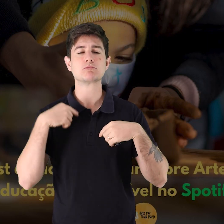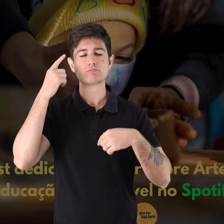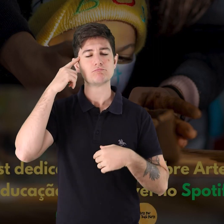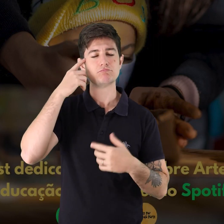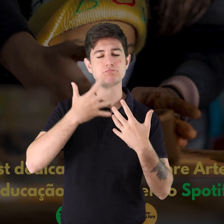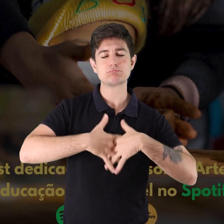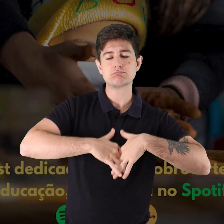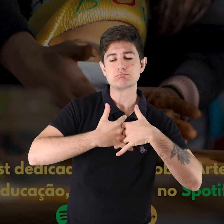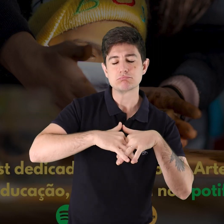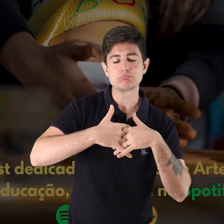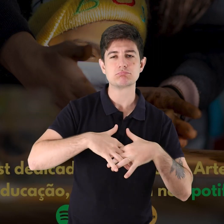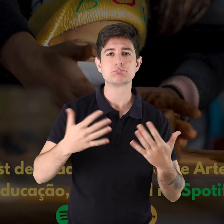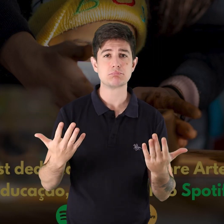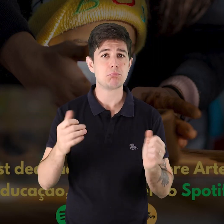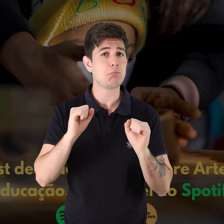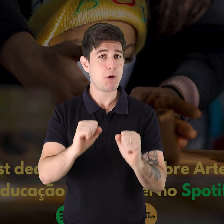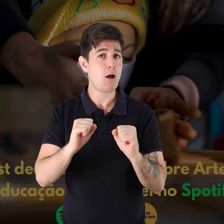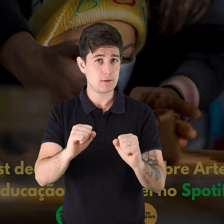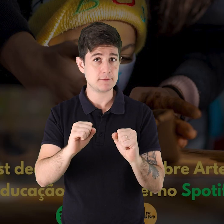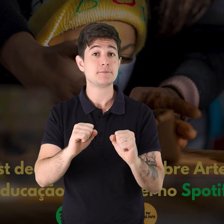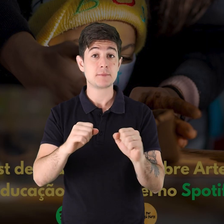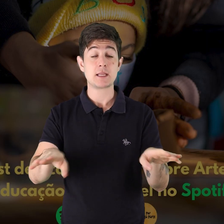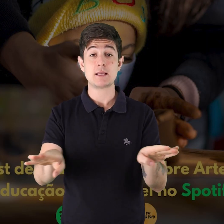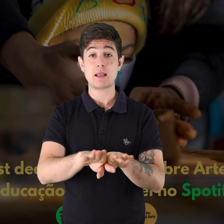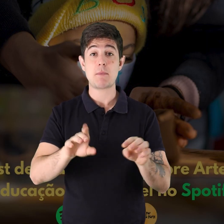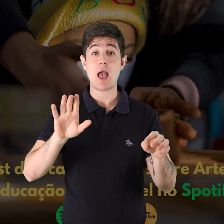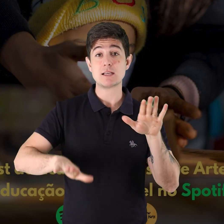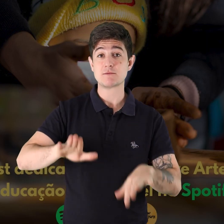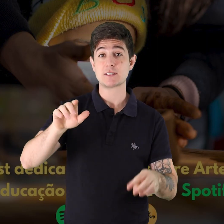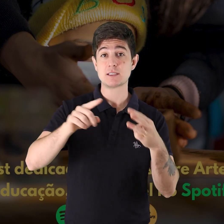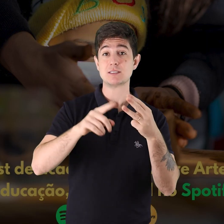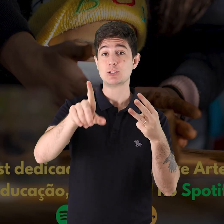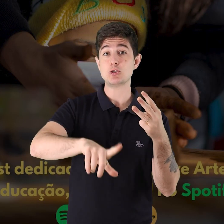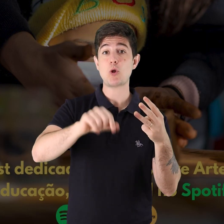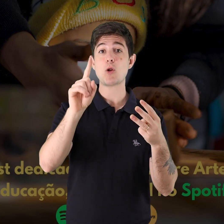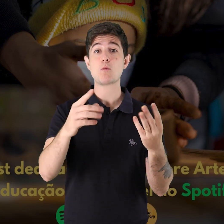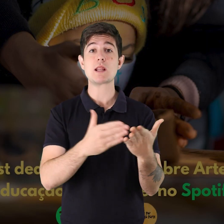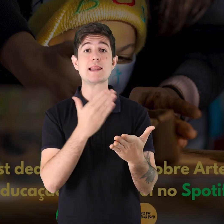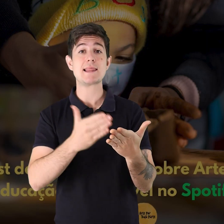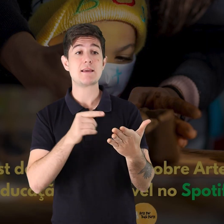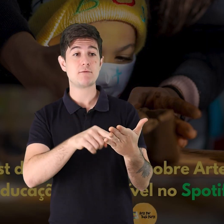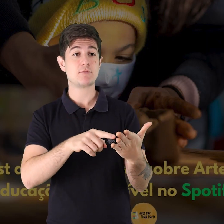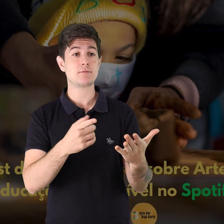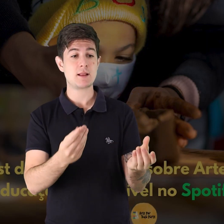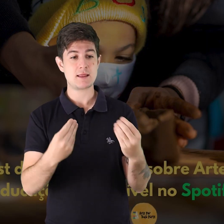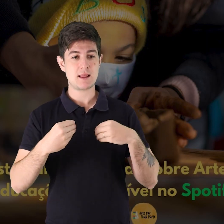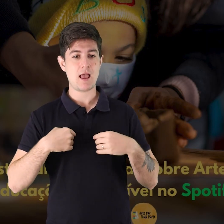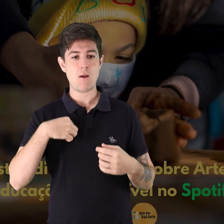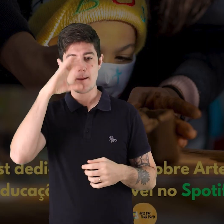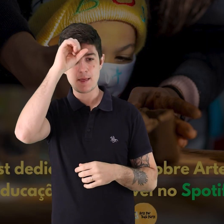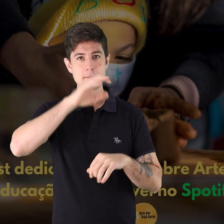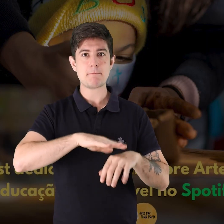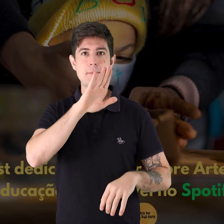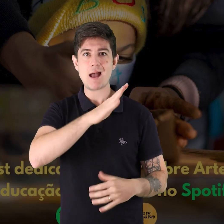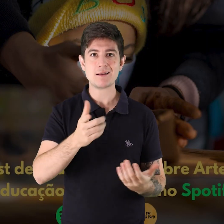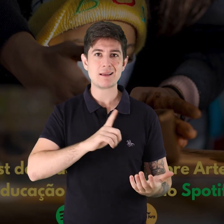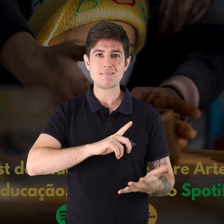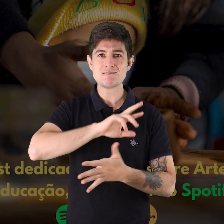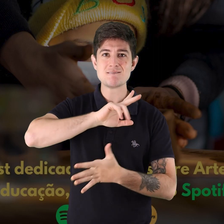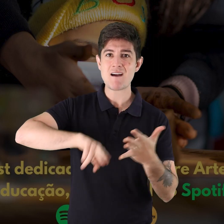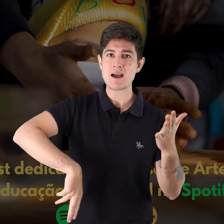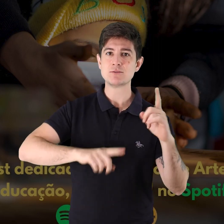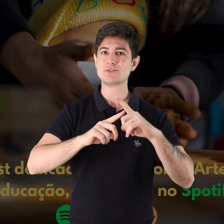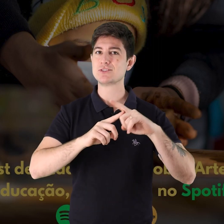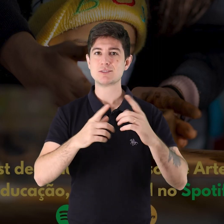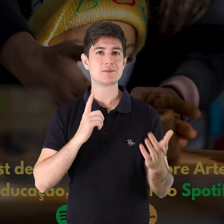gosta, tirando minutos para reflexão. Autocuidado é, por exemplo, você escolher uma literatura que vai fazer, né, você aprender um